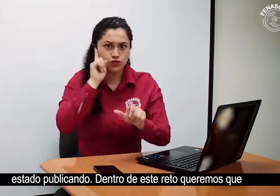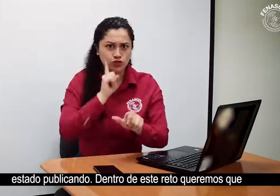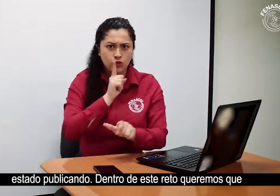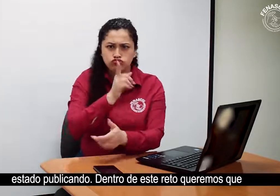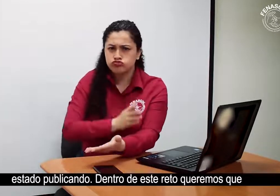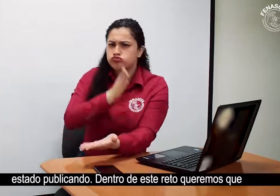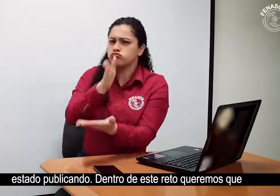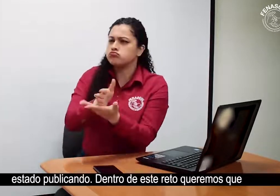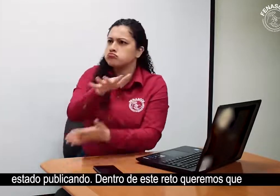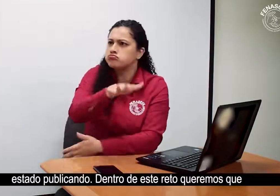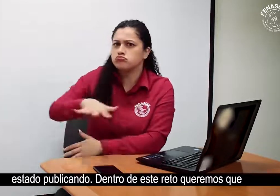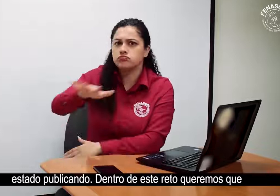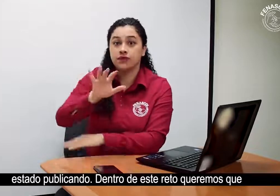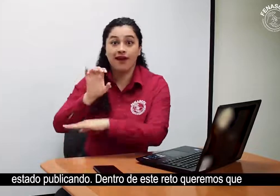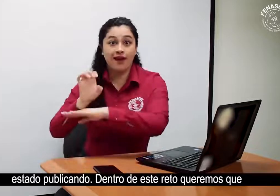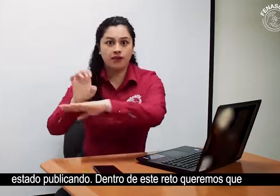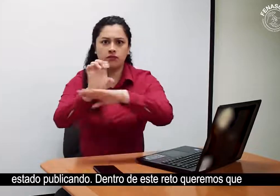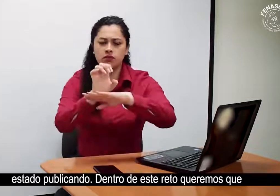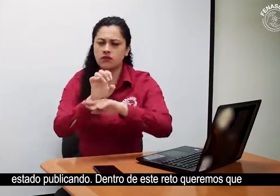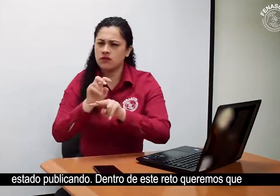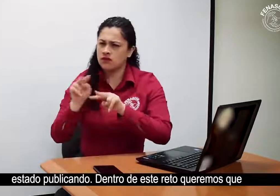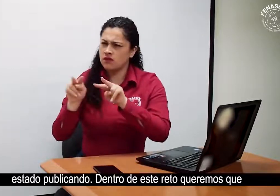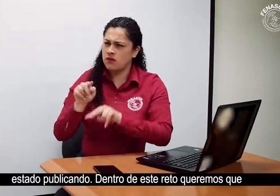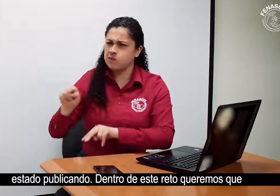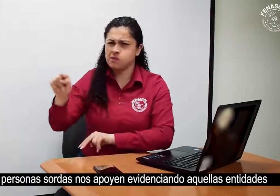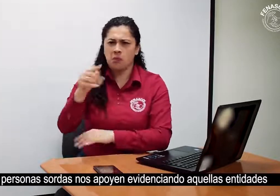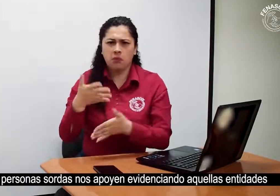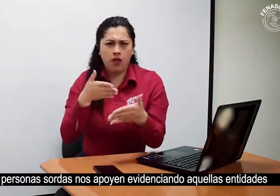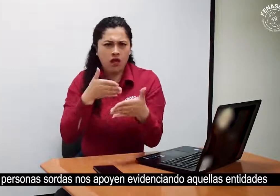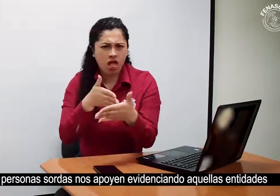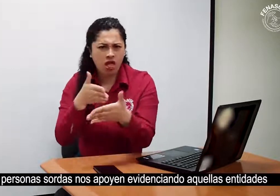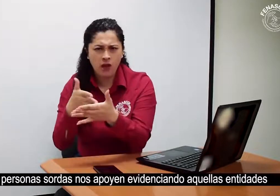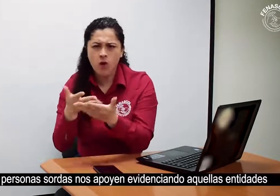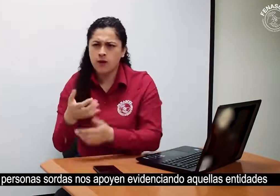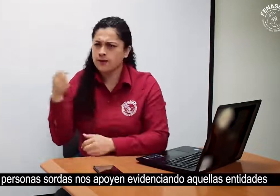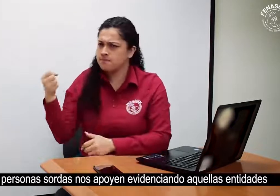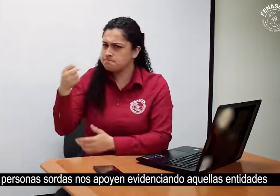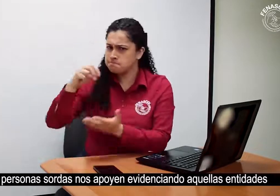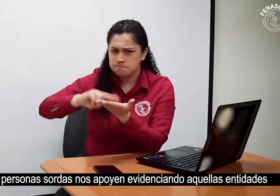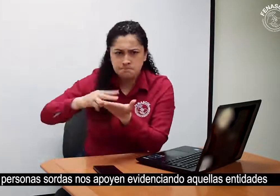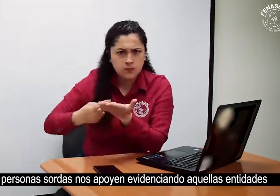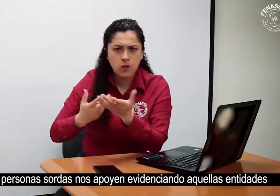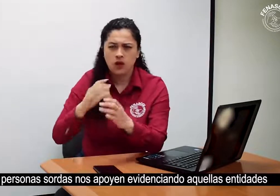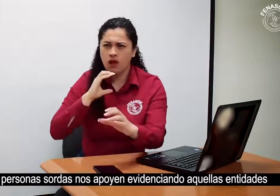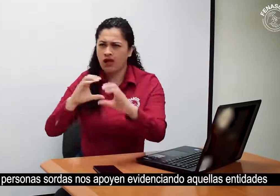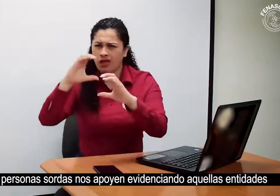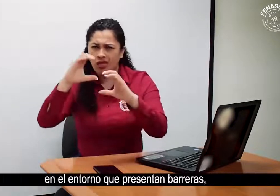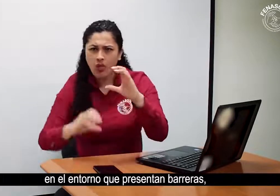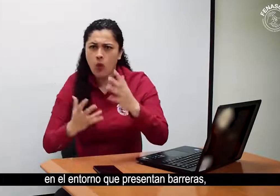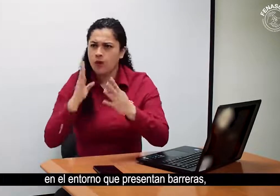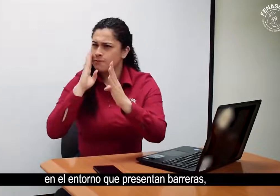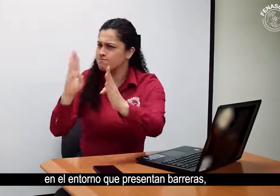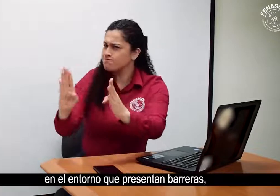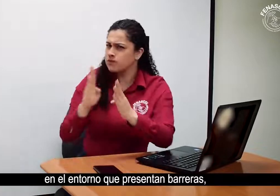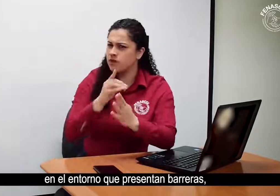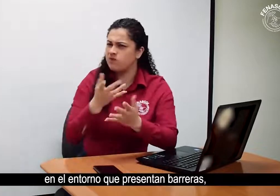estado publicando. Dentro de este reto queremos que las personas sordas nos apoyen evidenciando aquellas entidades en el entorno que